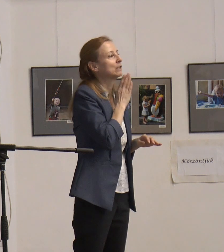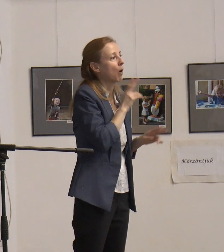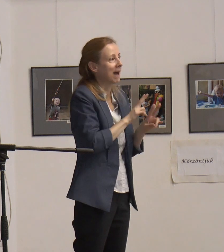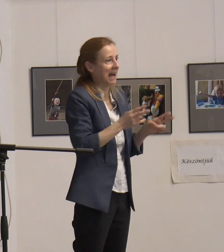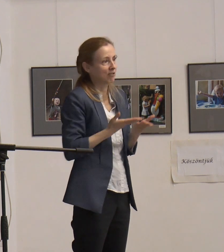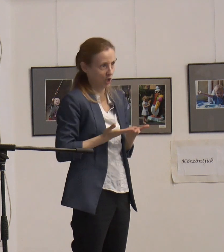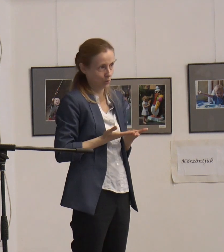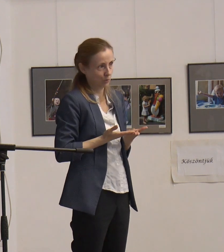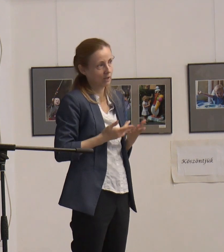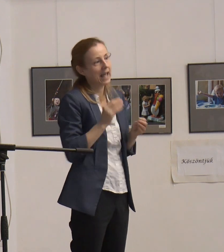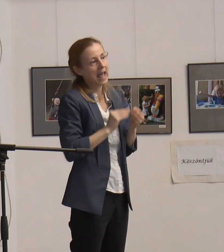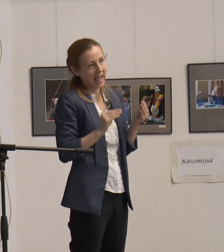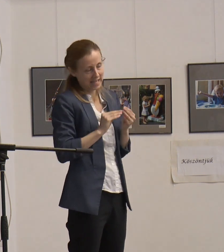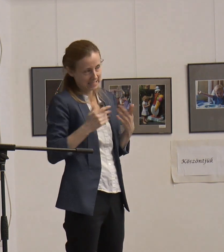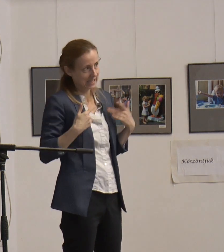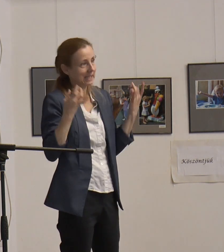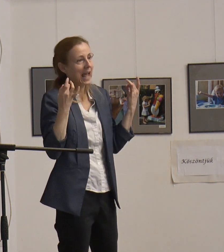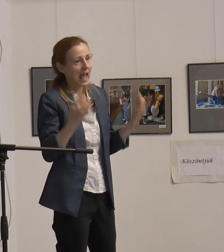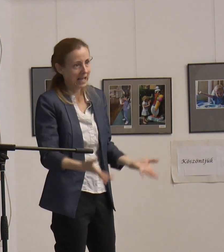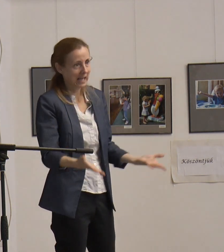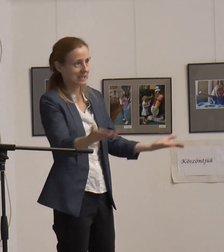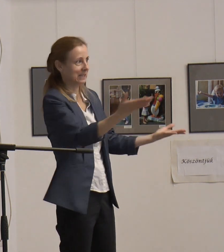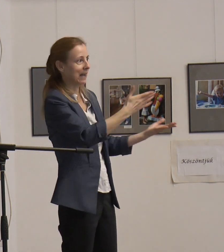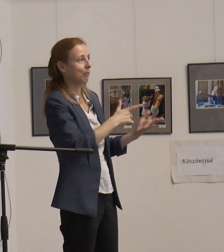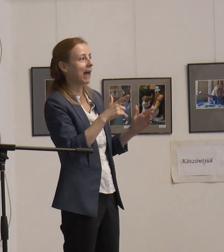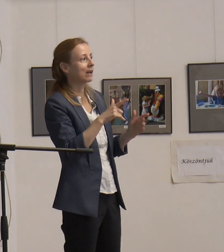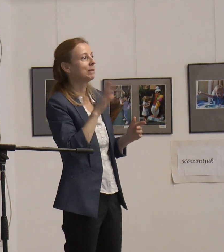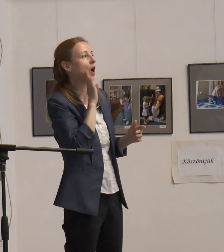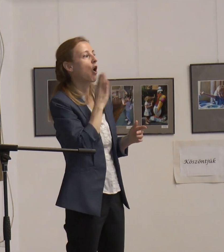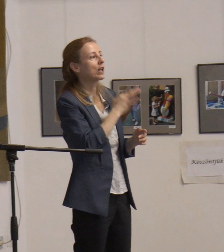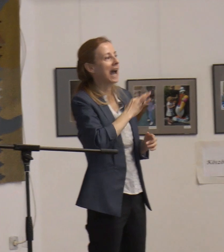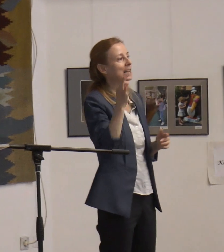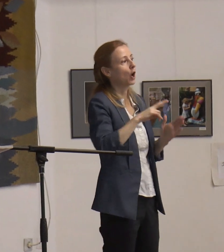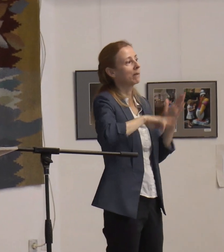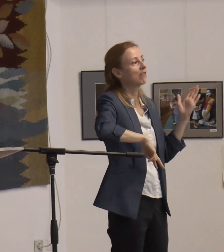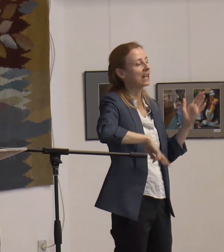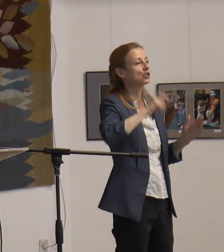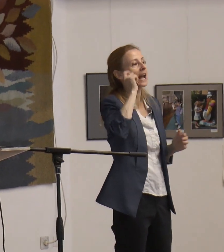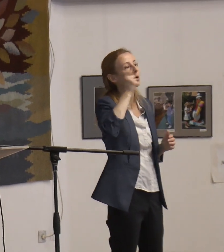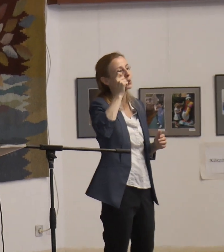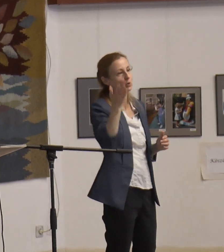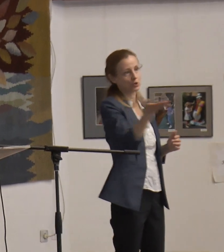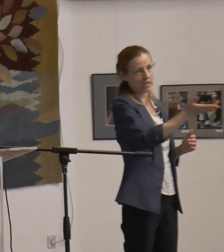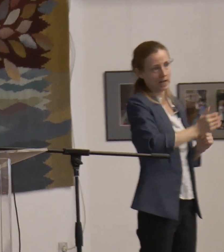meg, hogy egy nagyon szép anyáknapi versen én is köszöntselek benneteket.